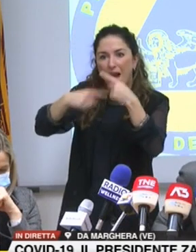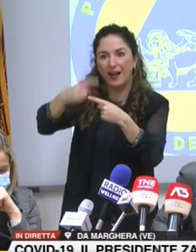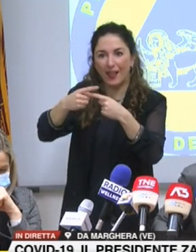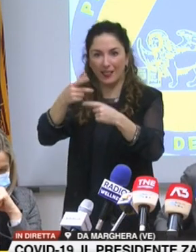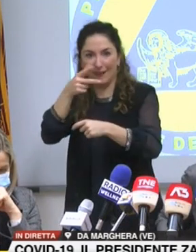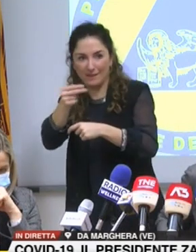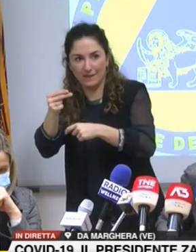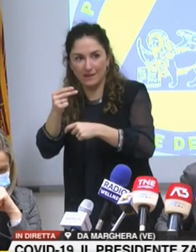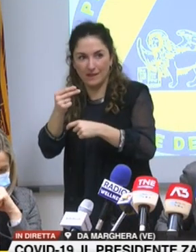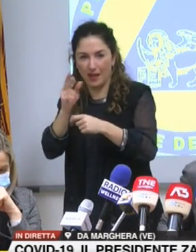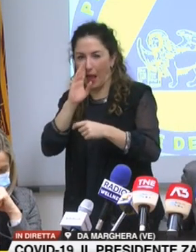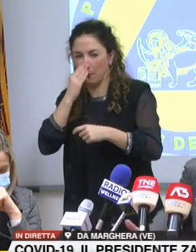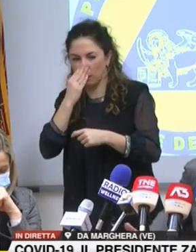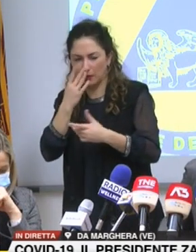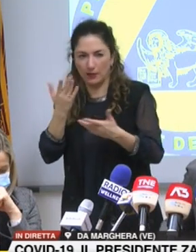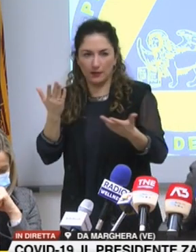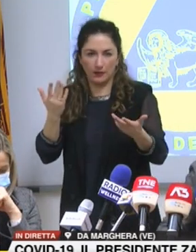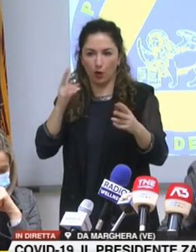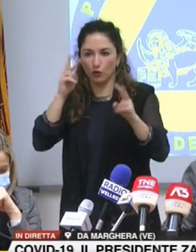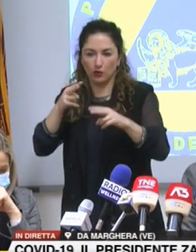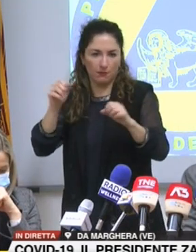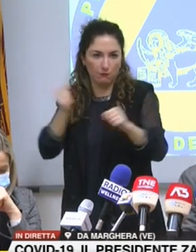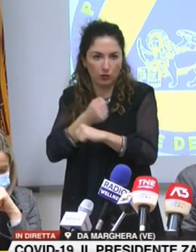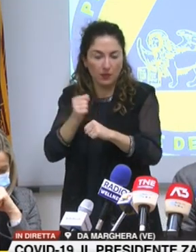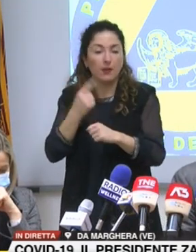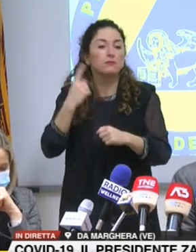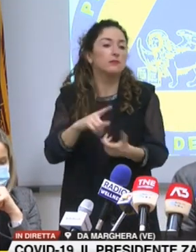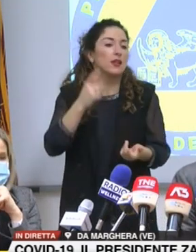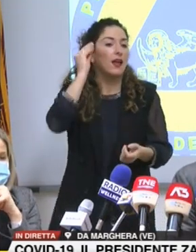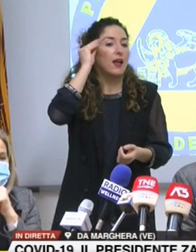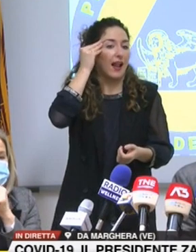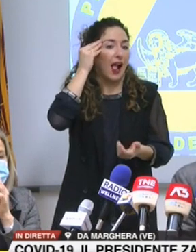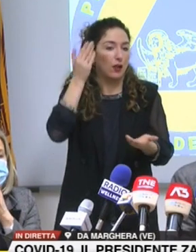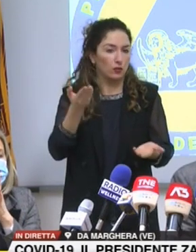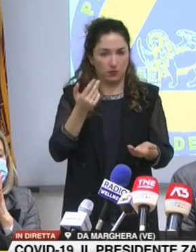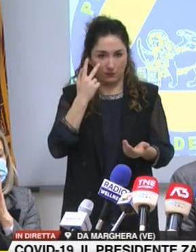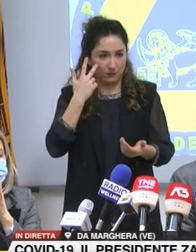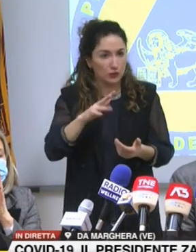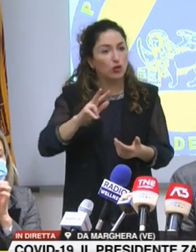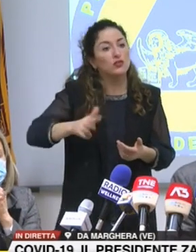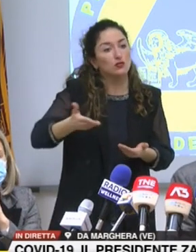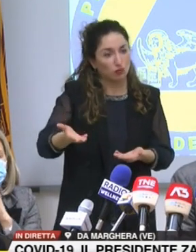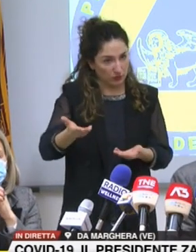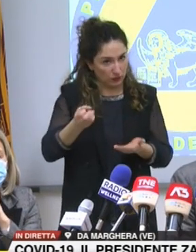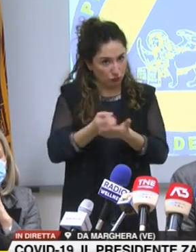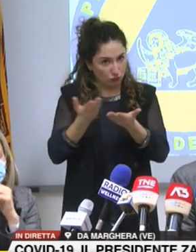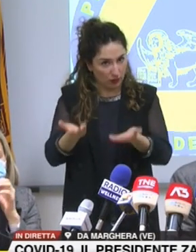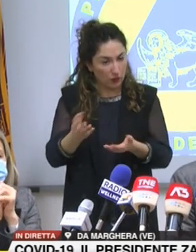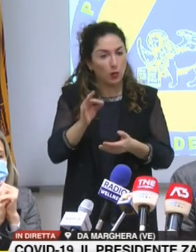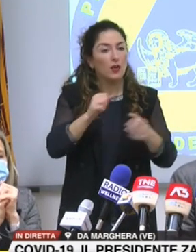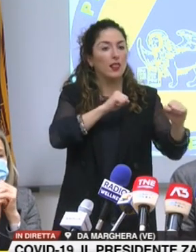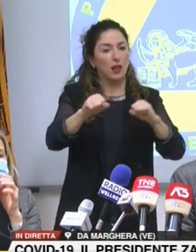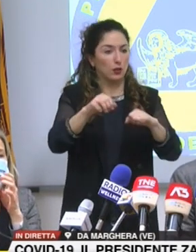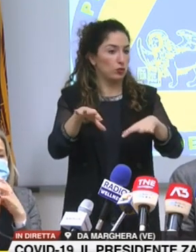un reato, perché io lo considero tale, però vabbè, avete visto in Sicilia cosa è accaduto, no? Hanno dovuto sospendere anche dei